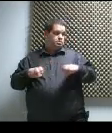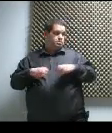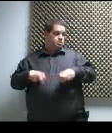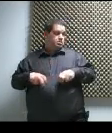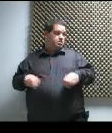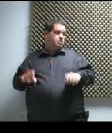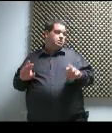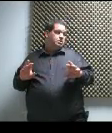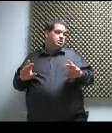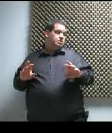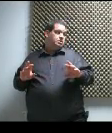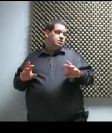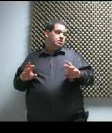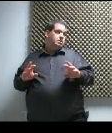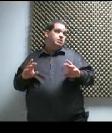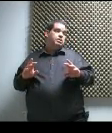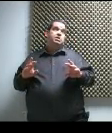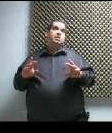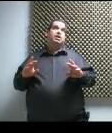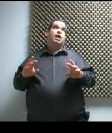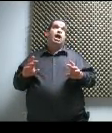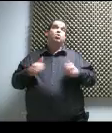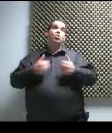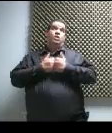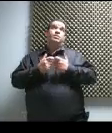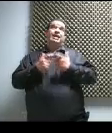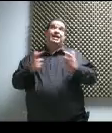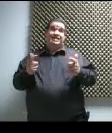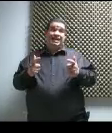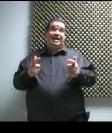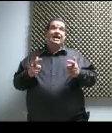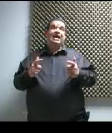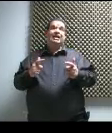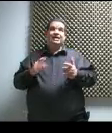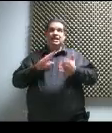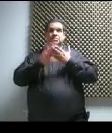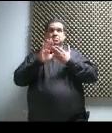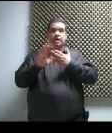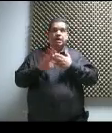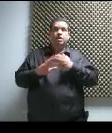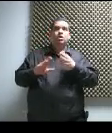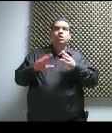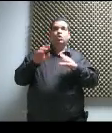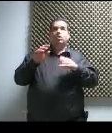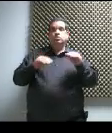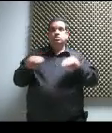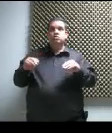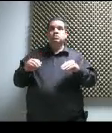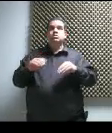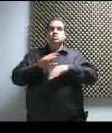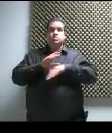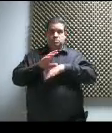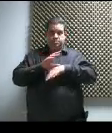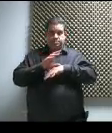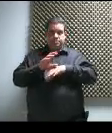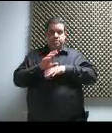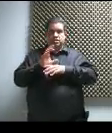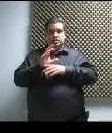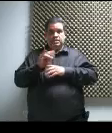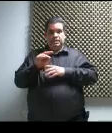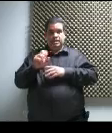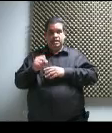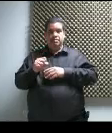Para 60 butacas. El problema es que tenemos que habilitar. Hay un factor muy grande, hay que habilitarlo. Yo estaba haciendo que tienen con Cari Biel, para ver si